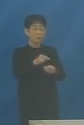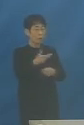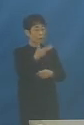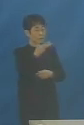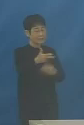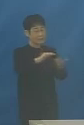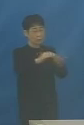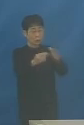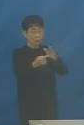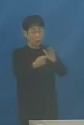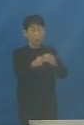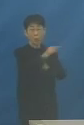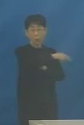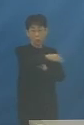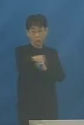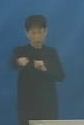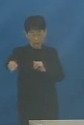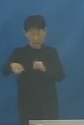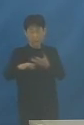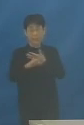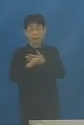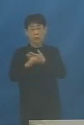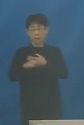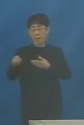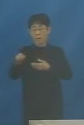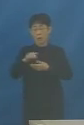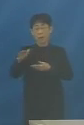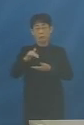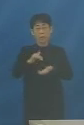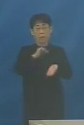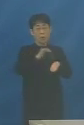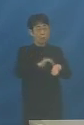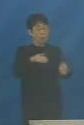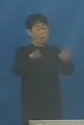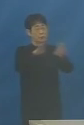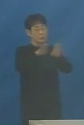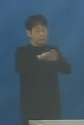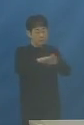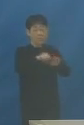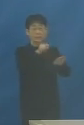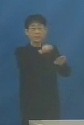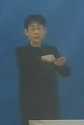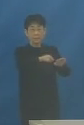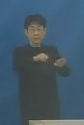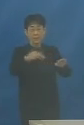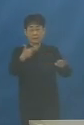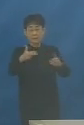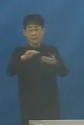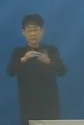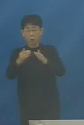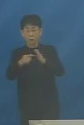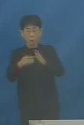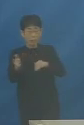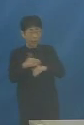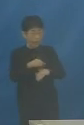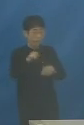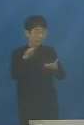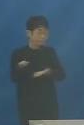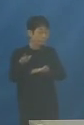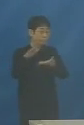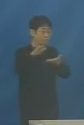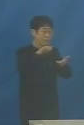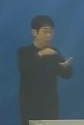の方に例えばあのこれだけのワクチンを病院に直接送ってくださいとでそうすればあの病院の方で